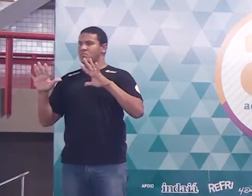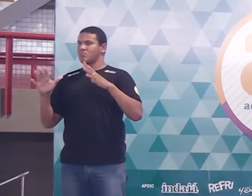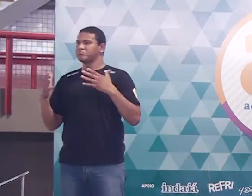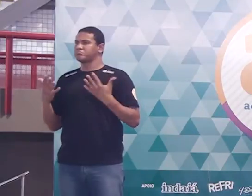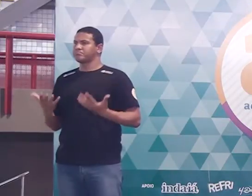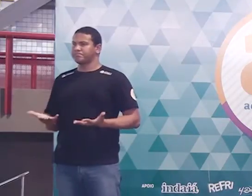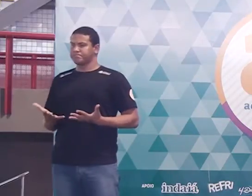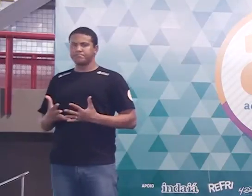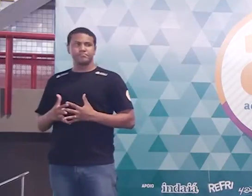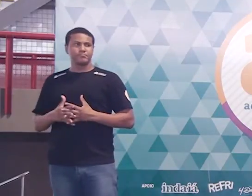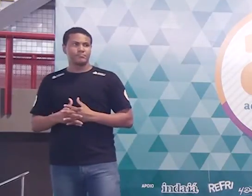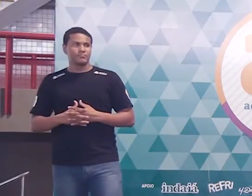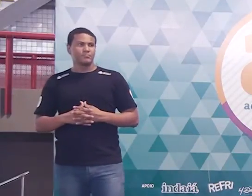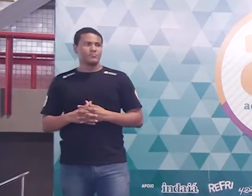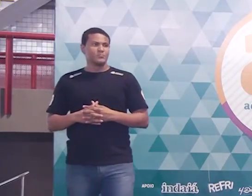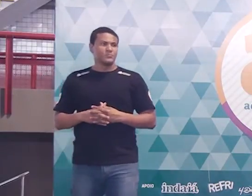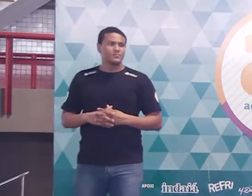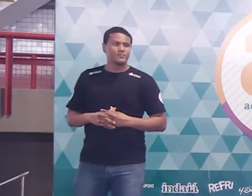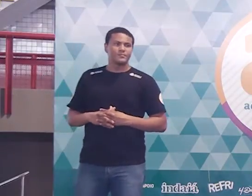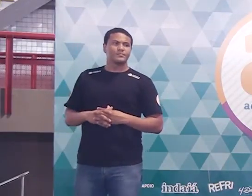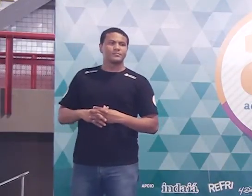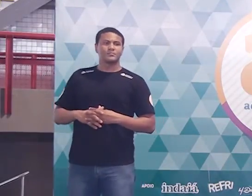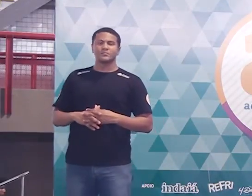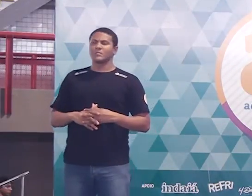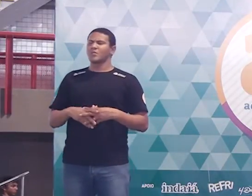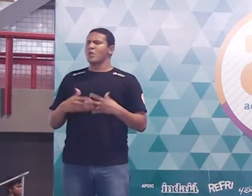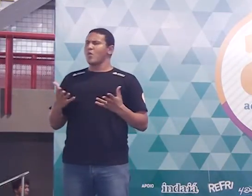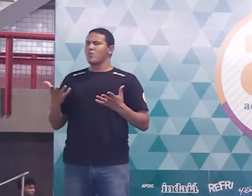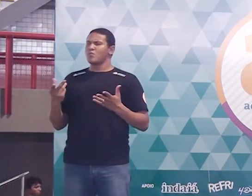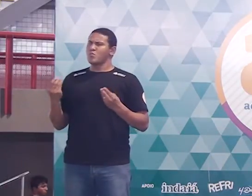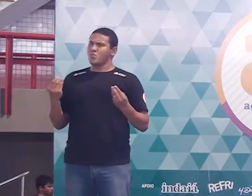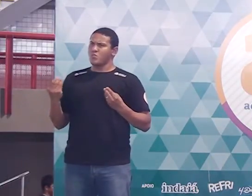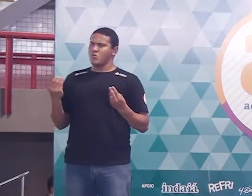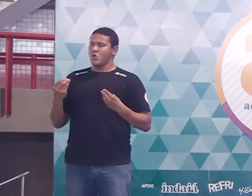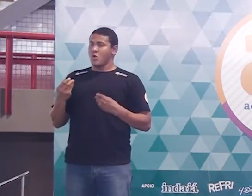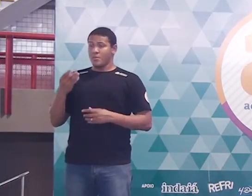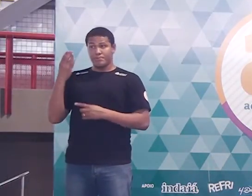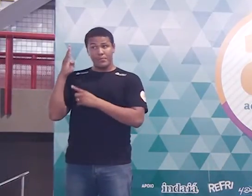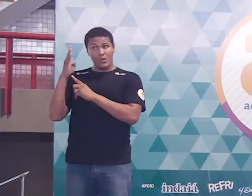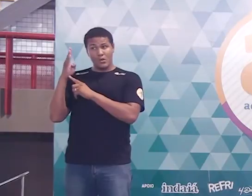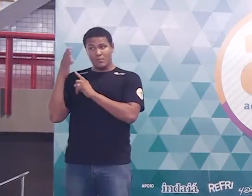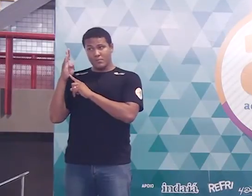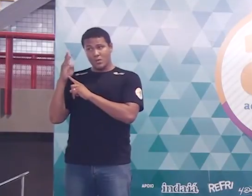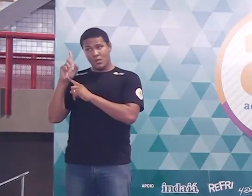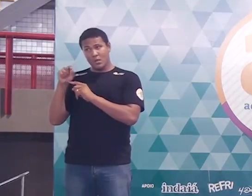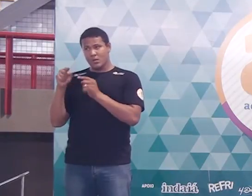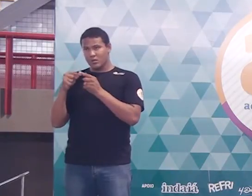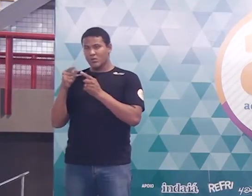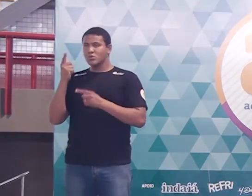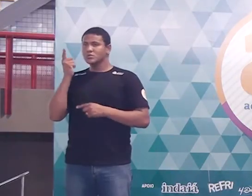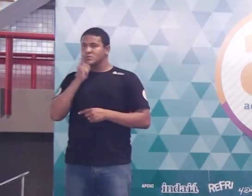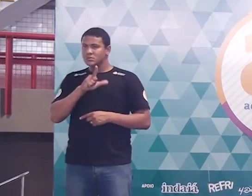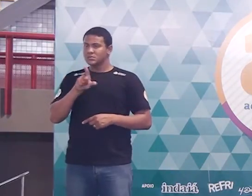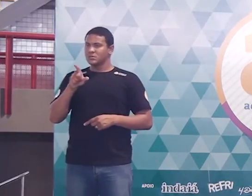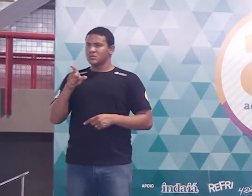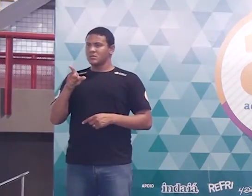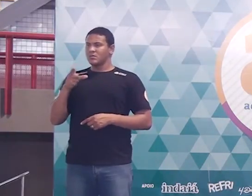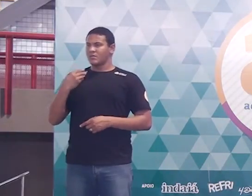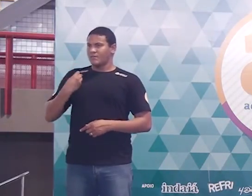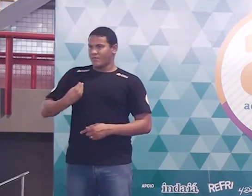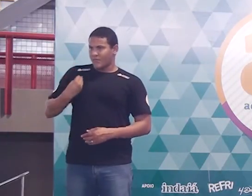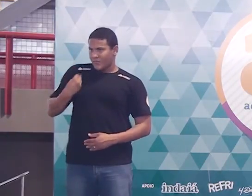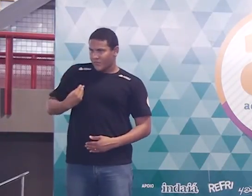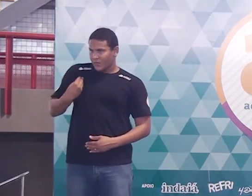Orgânica. Gente, qual é o processo biológico que permite um ser vivo pegar